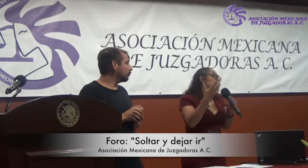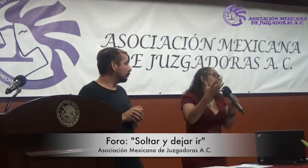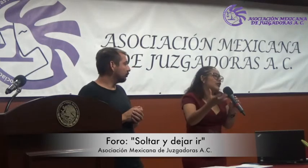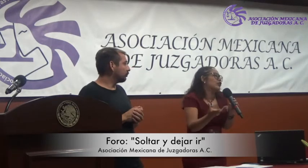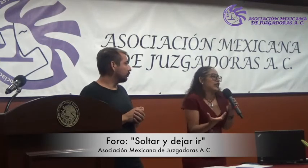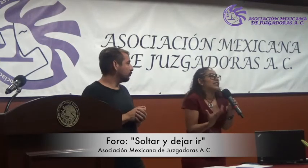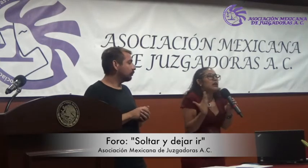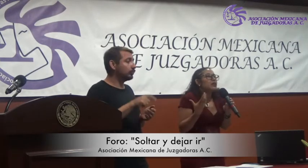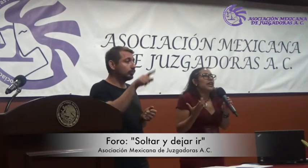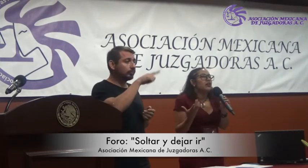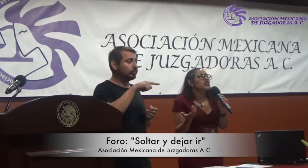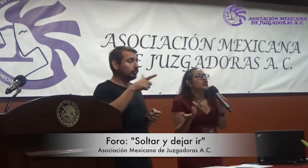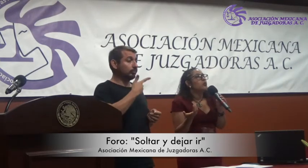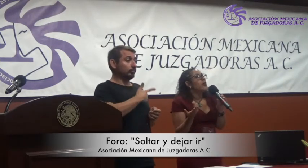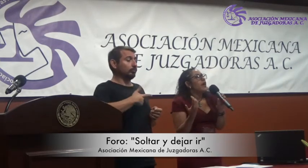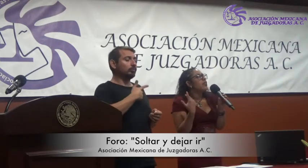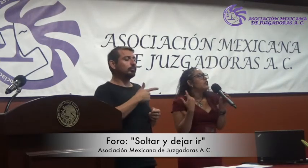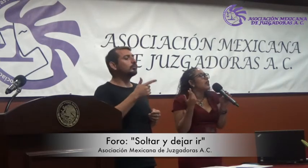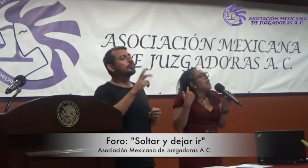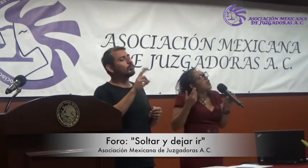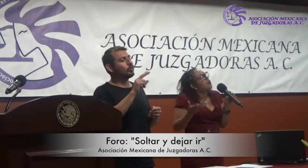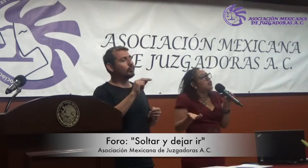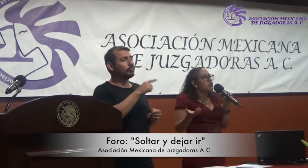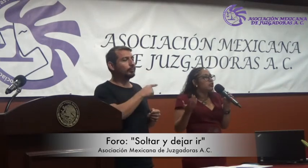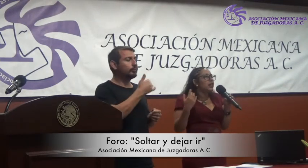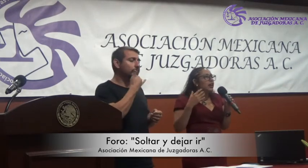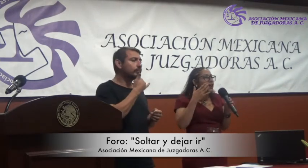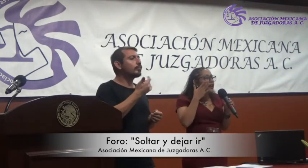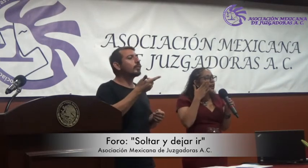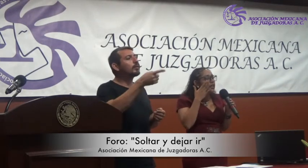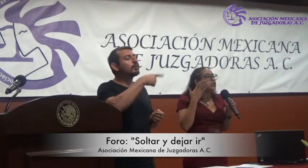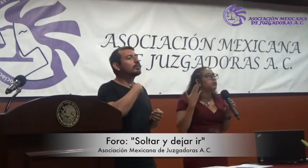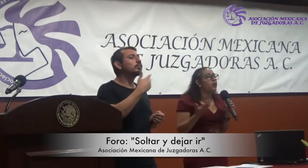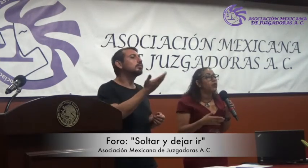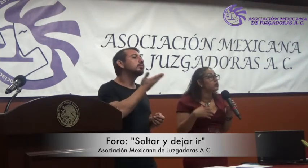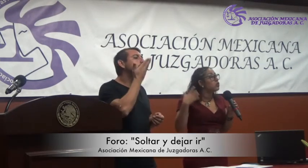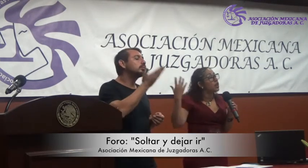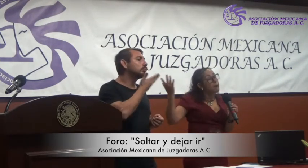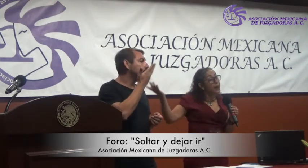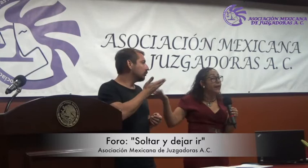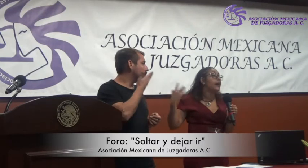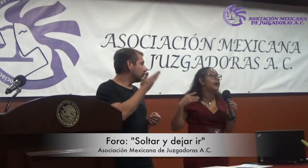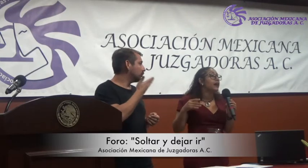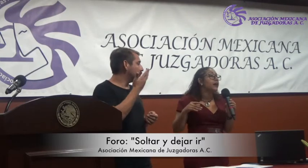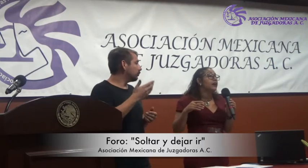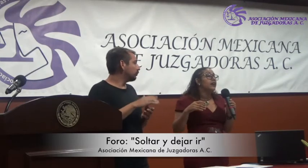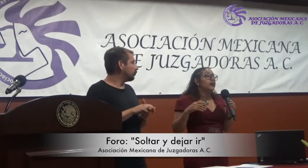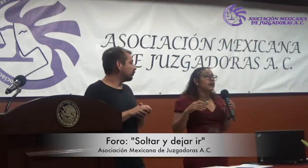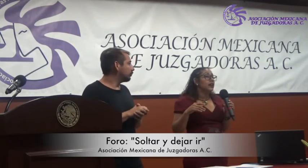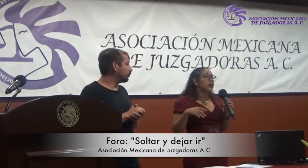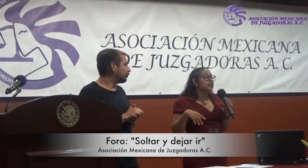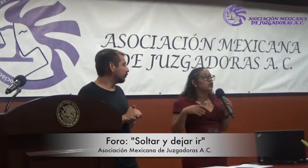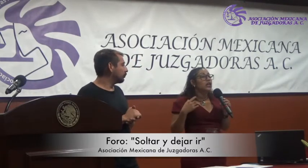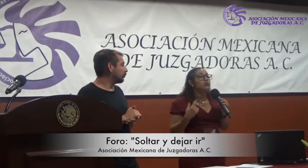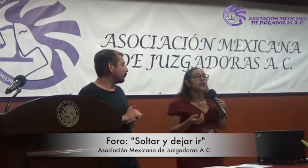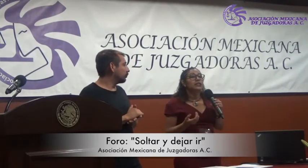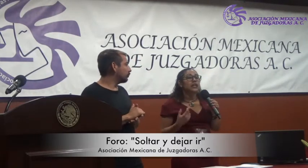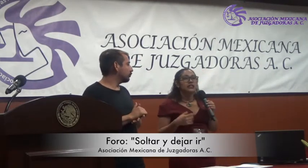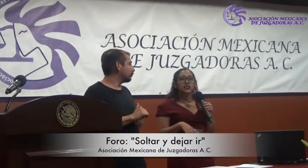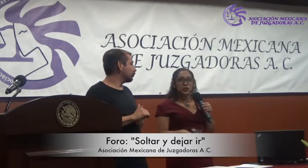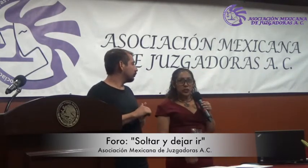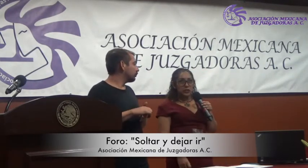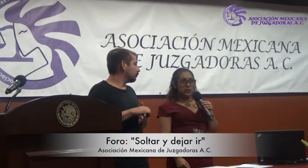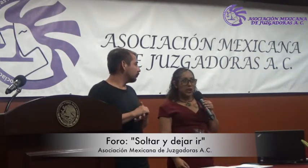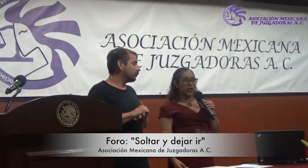no es que nos guste, estamos acostumbrados a que cuando nos deja el esposo o la pareja, escuchamos